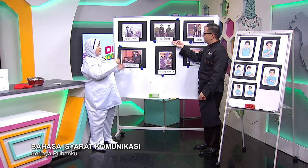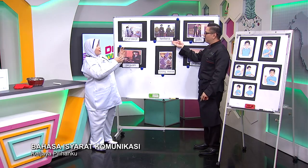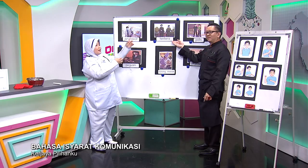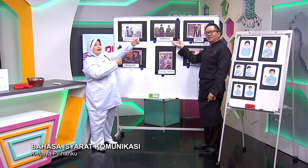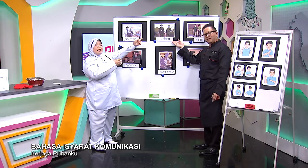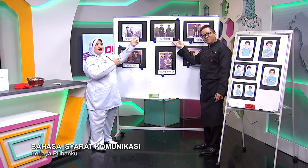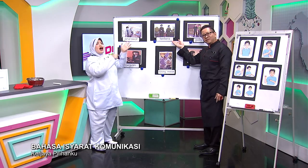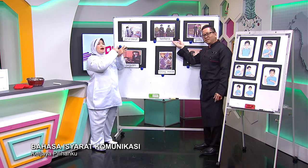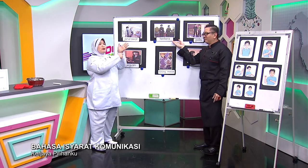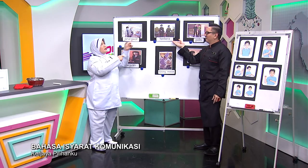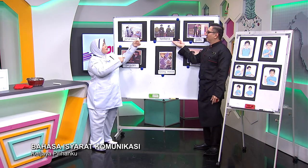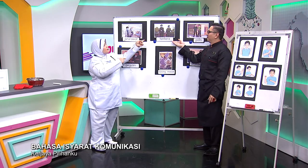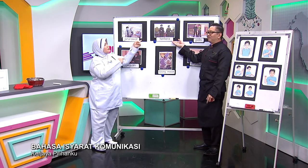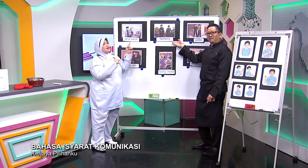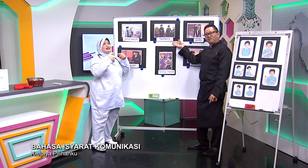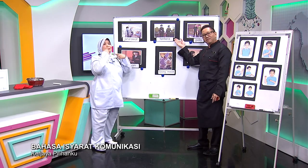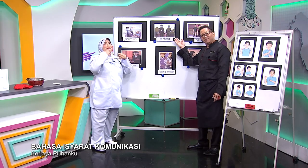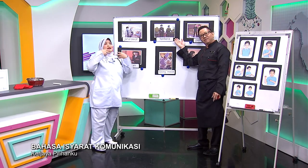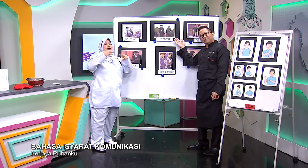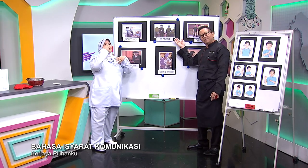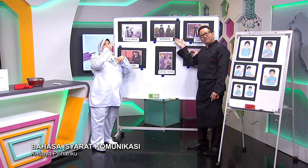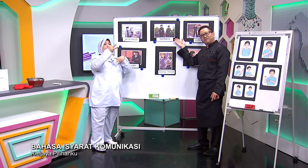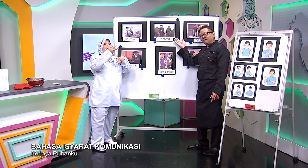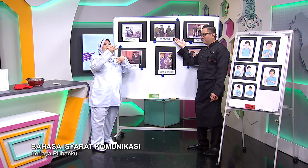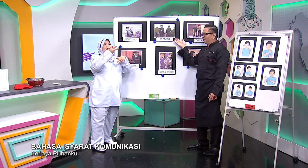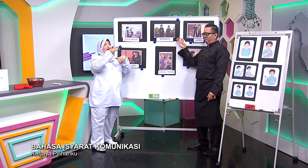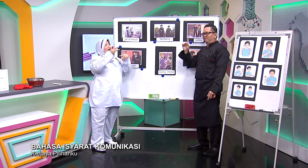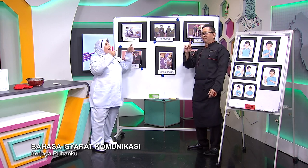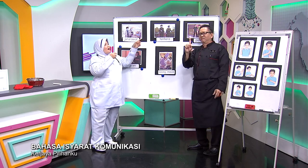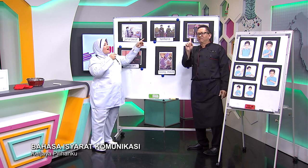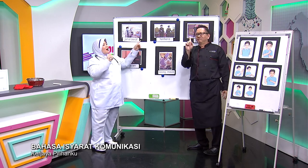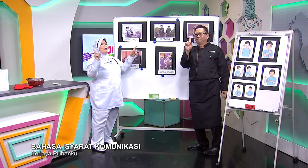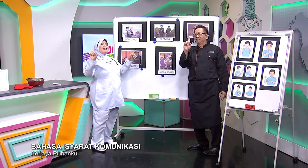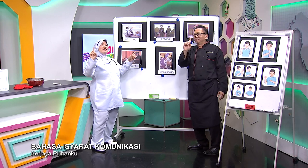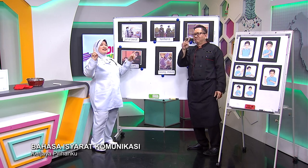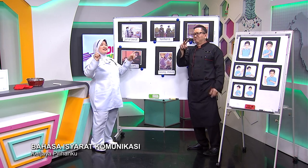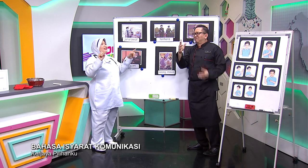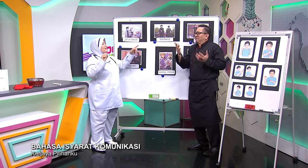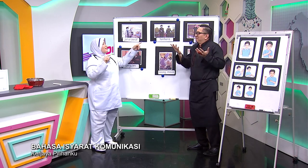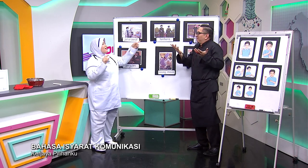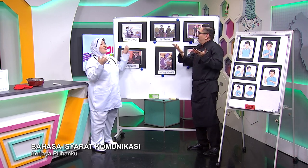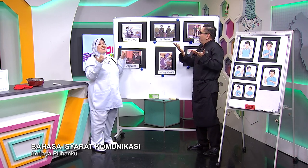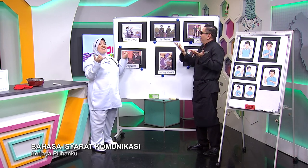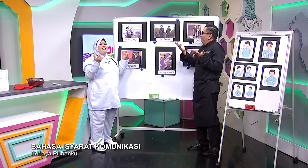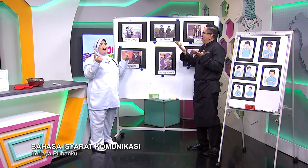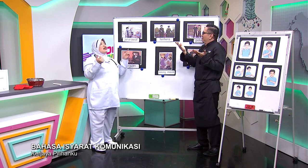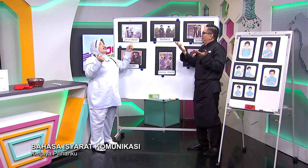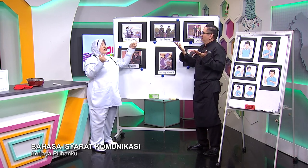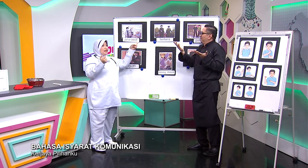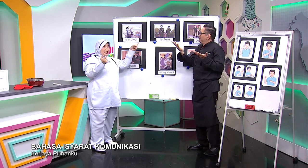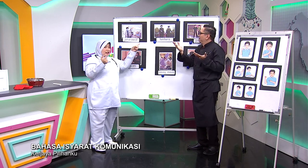Nah, okey. Ni, apa ni? Siapa pun dah nampak? Ah, kat mana ni?